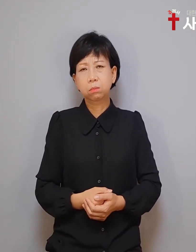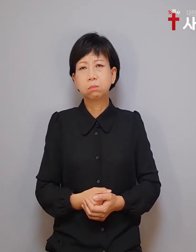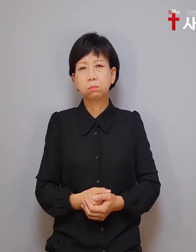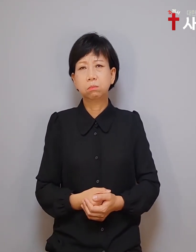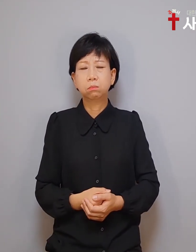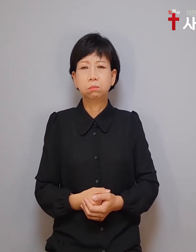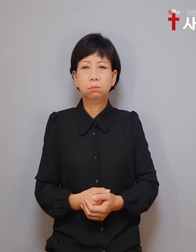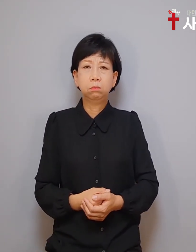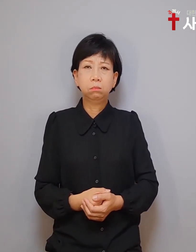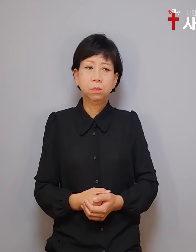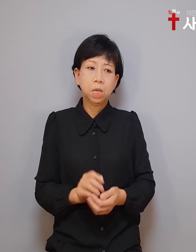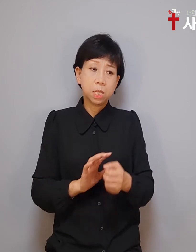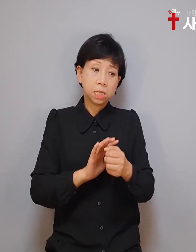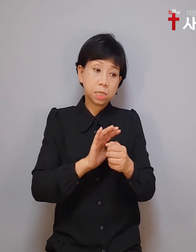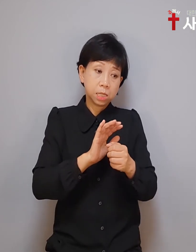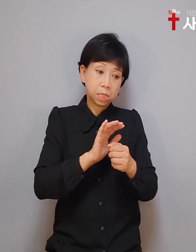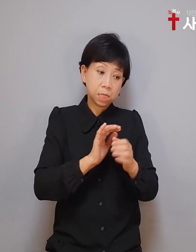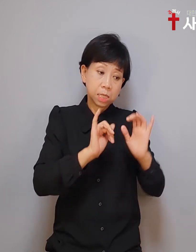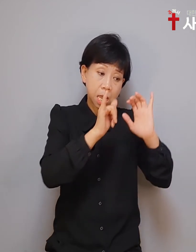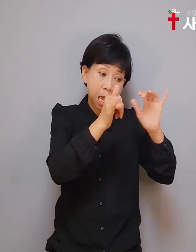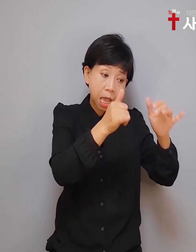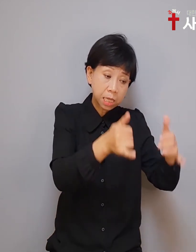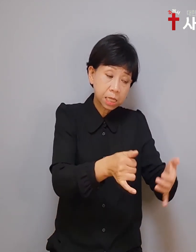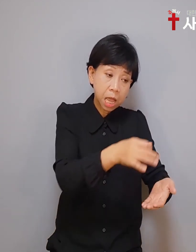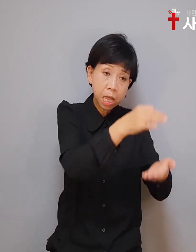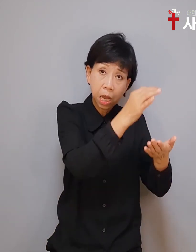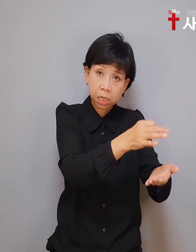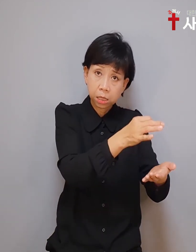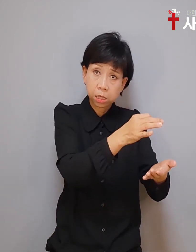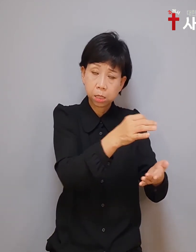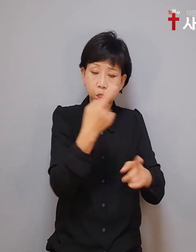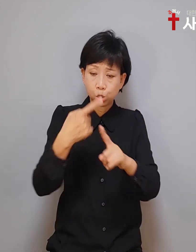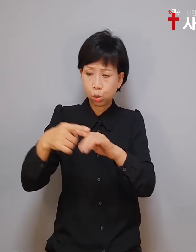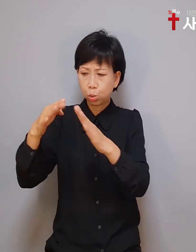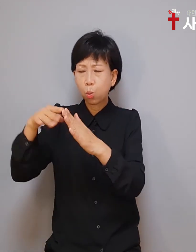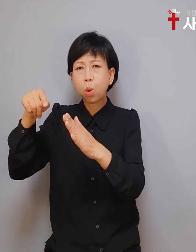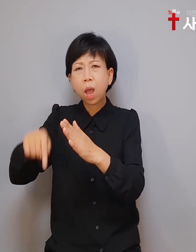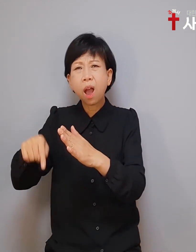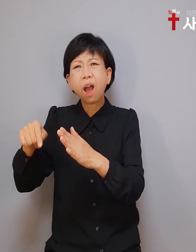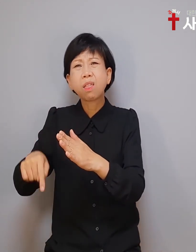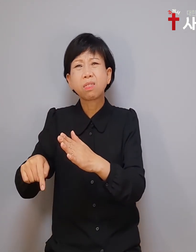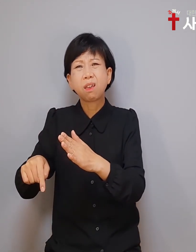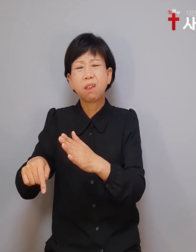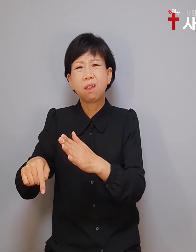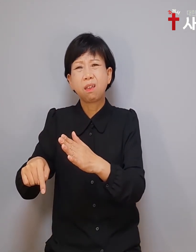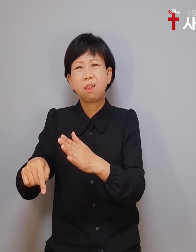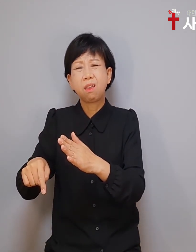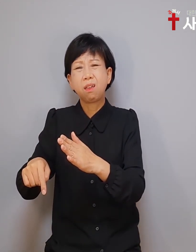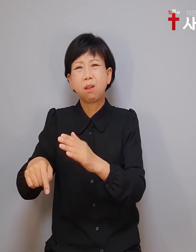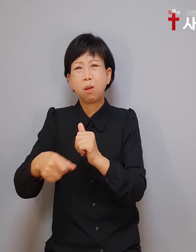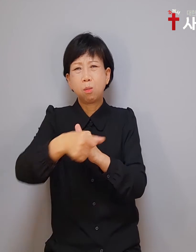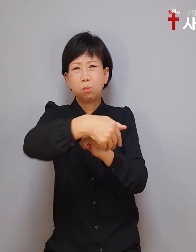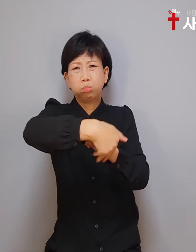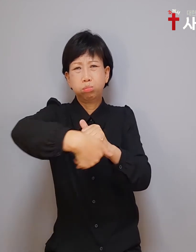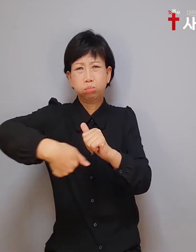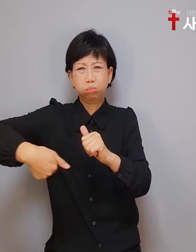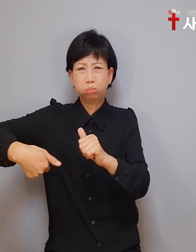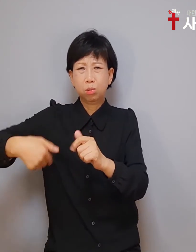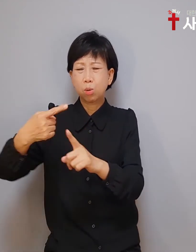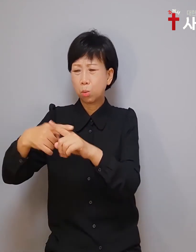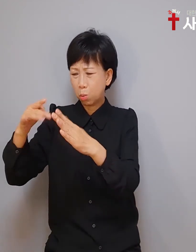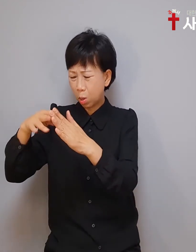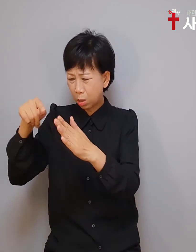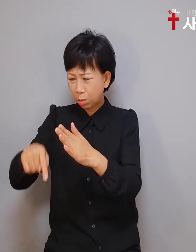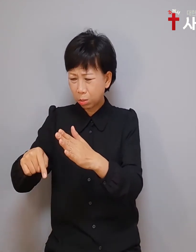어느새 세상의 가치들이 교회와 성도들에게 침투해서 우물이 막혀버렸어요. 여러분, 우물이 막히면 아유